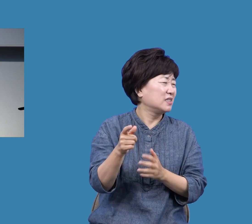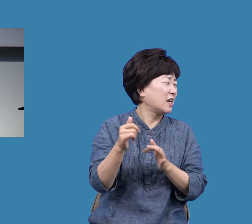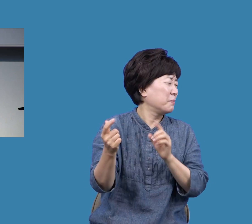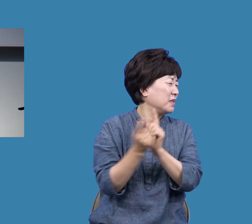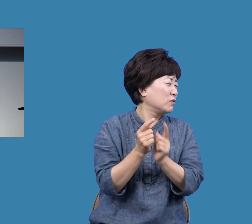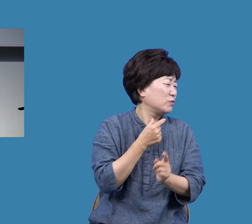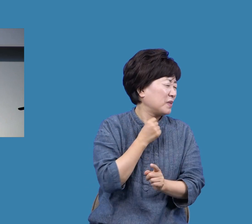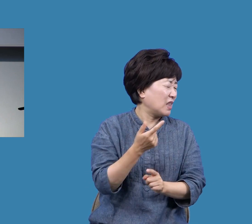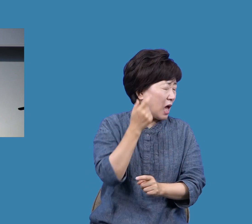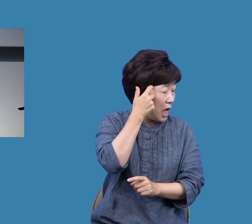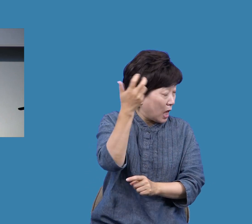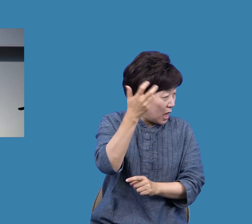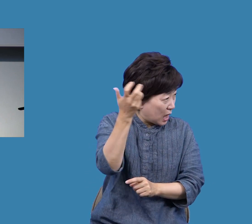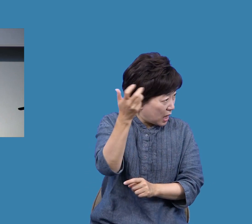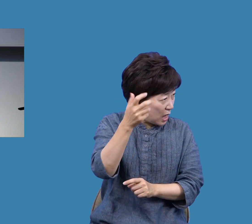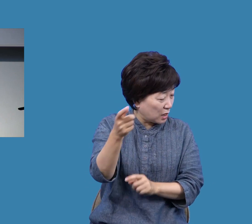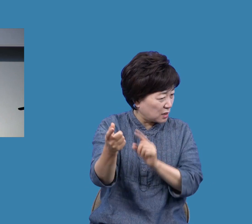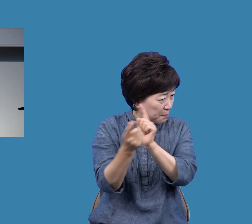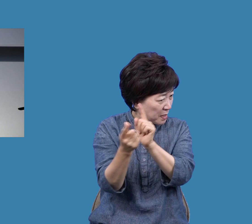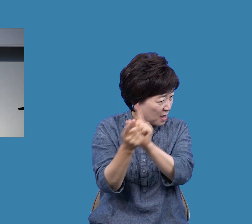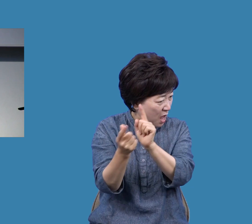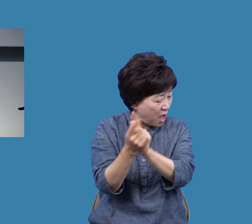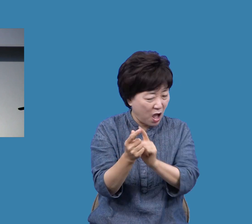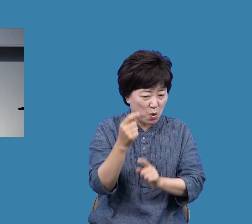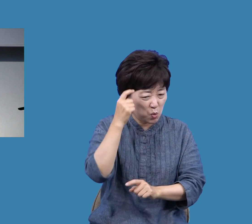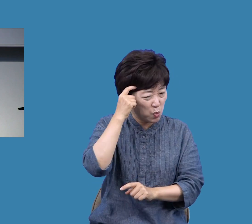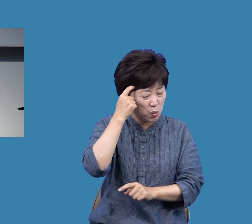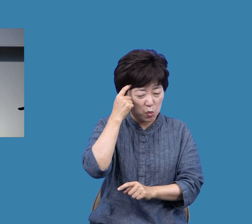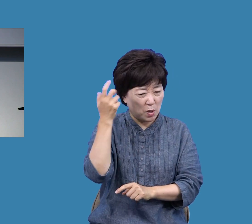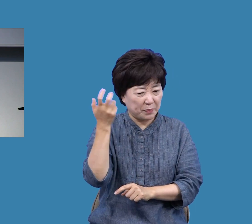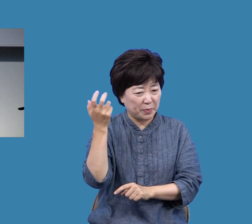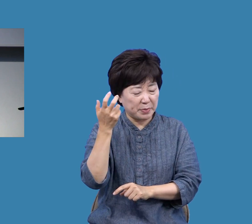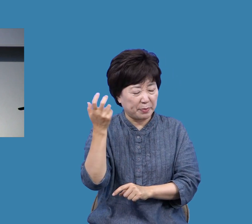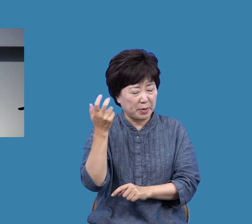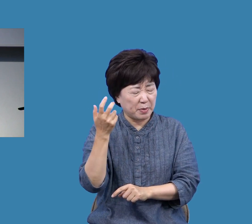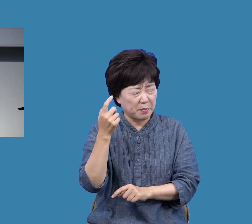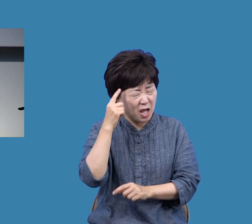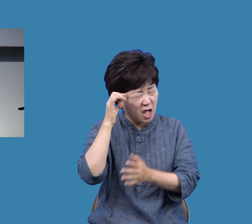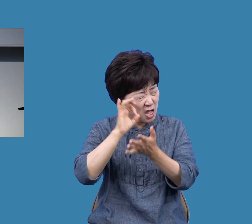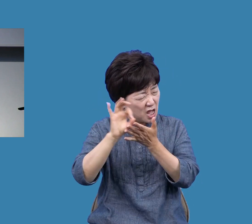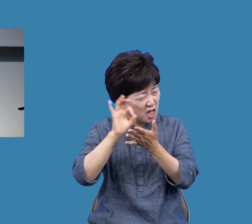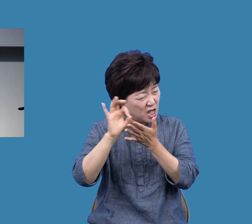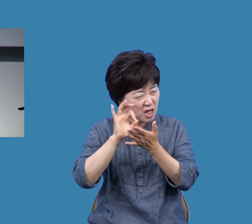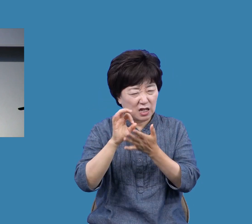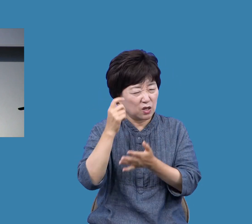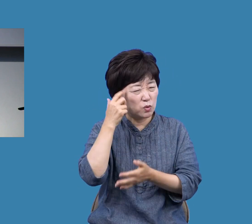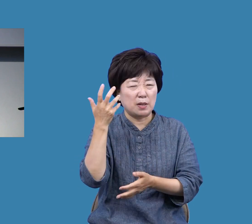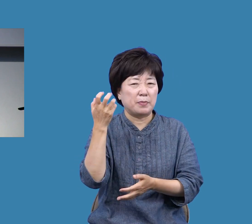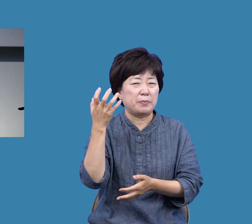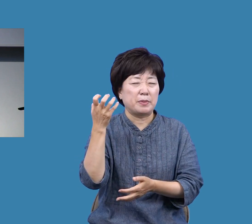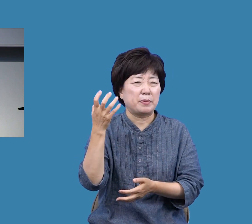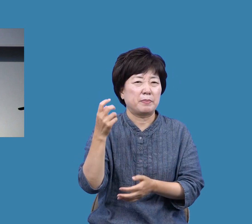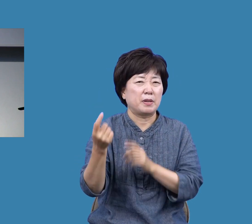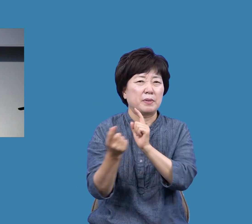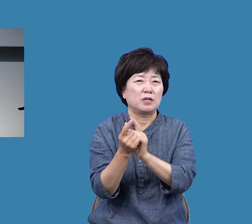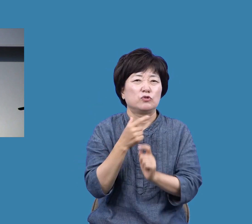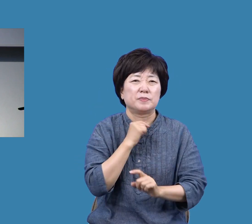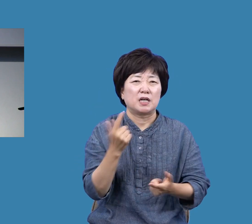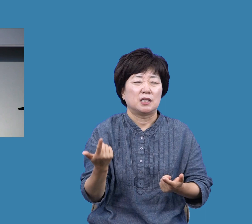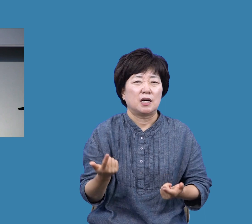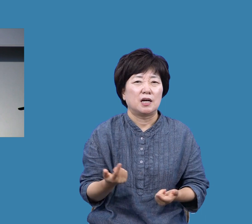만날래. 이제 골치 아프고 생각하는 것만 해도 골치 아프고 뭐 다른 거 생각할 것도 많은데 그것까지 생각하면서 골치 아파야 되냐? 그럼 그다음부터 안 만나고 싶은